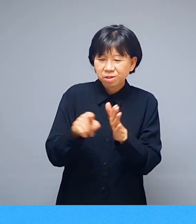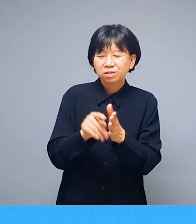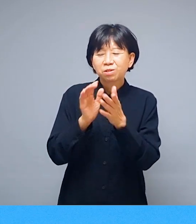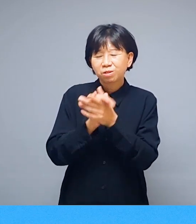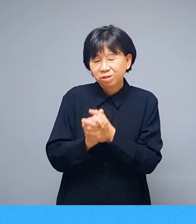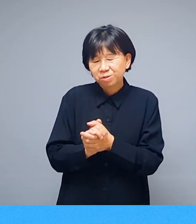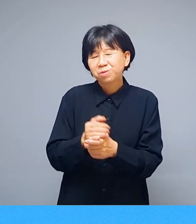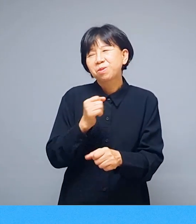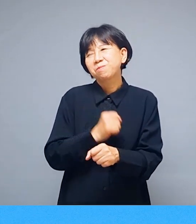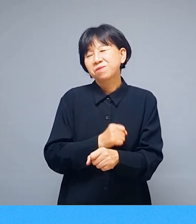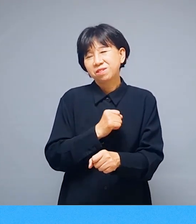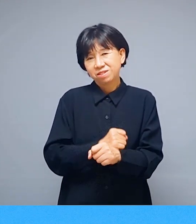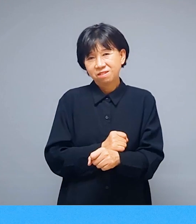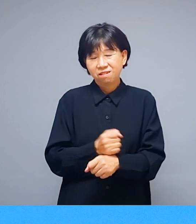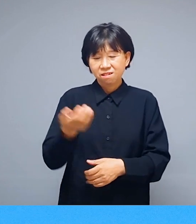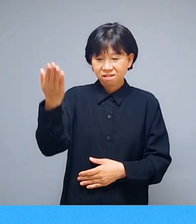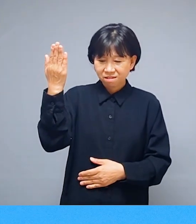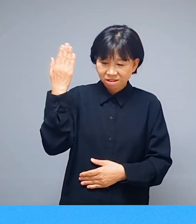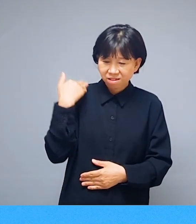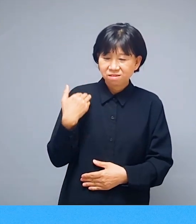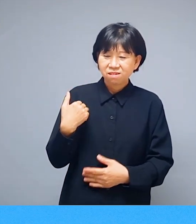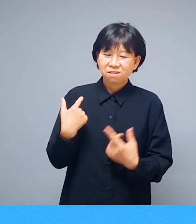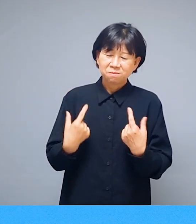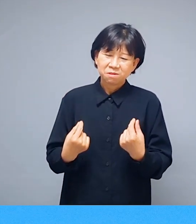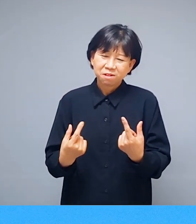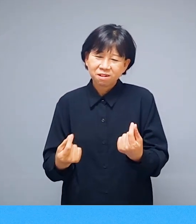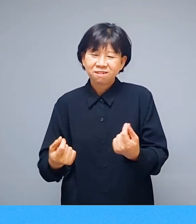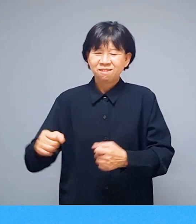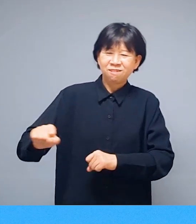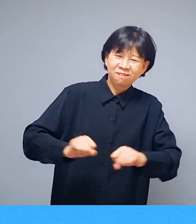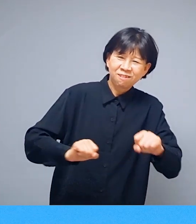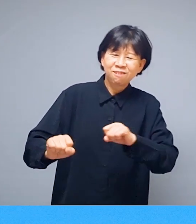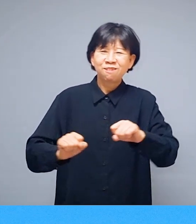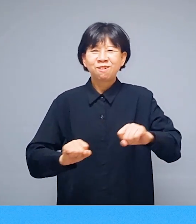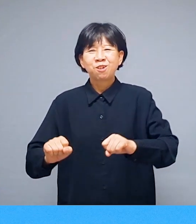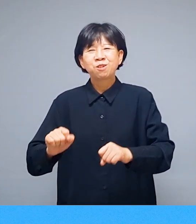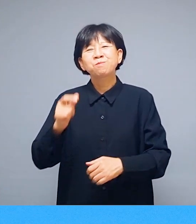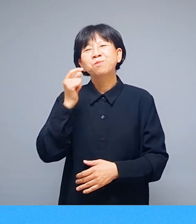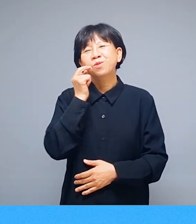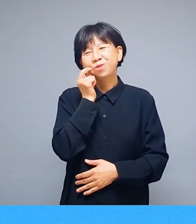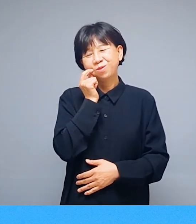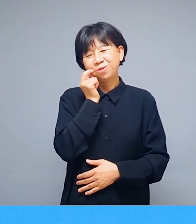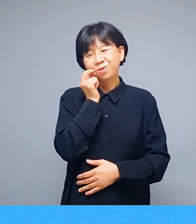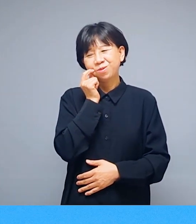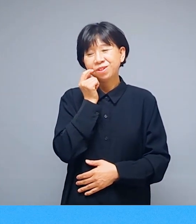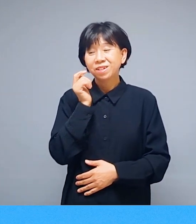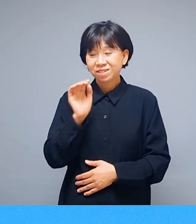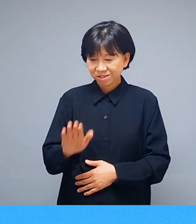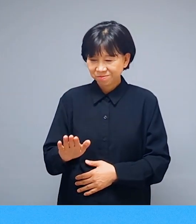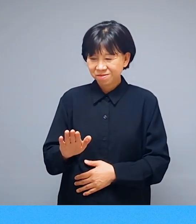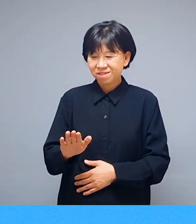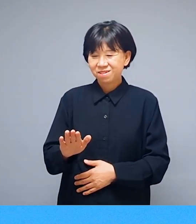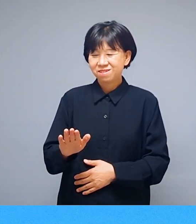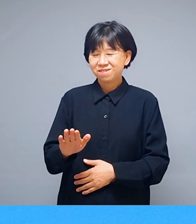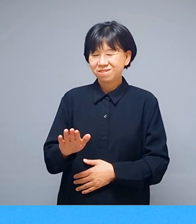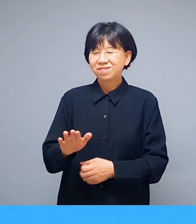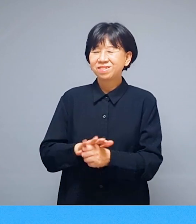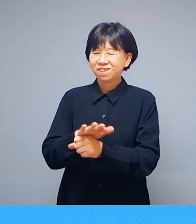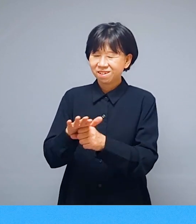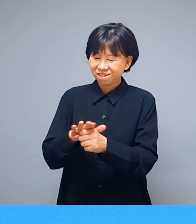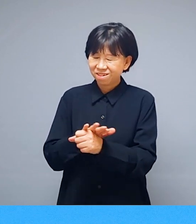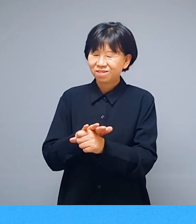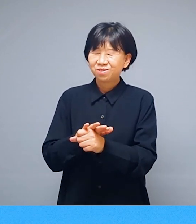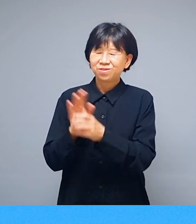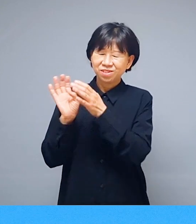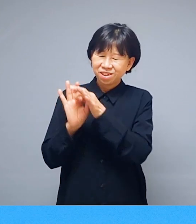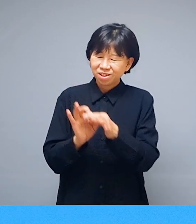있습니다. 예전처럼 막 뛰어다니면서 섬기지는 못하시지만 목사님 사랑해요. 기도하고